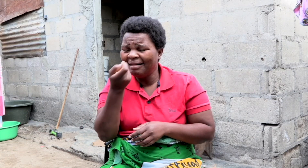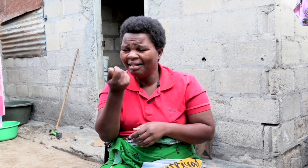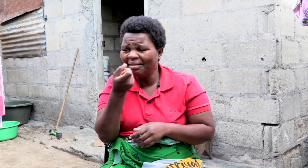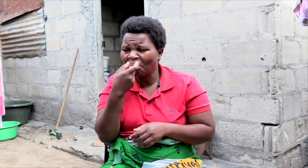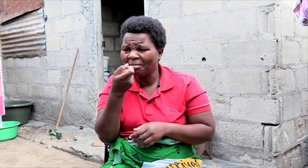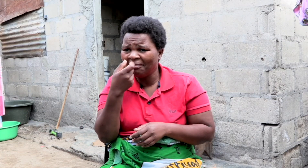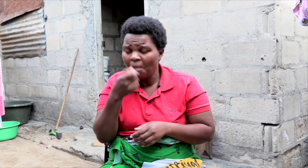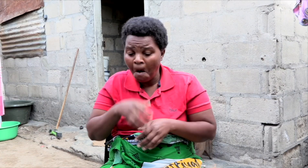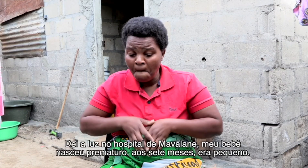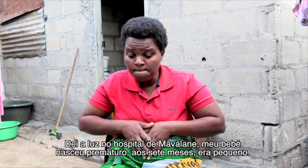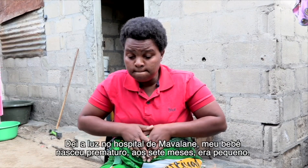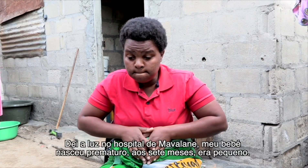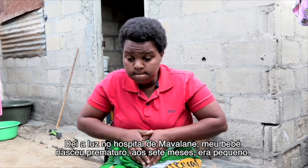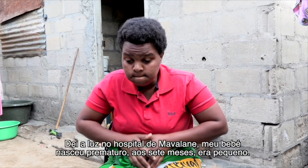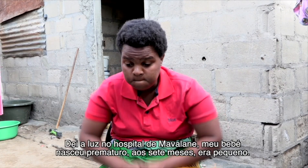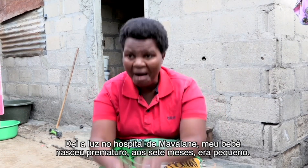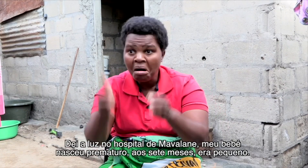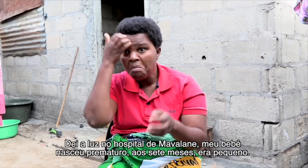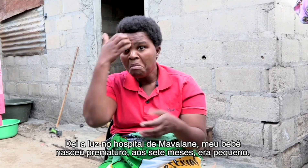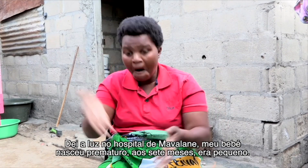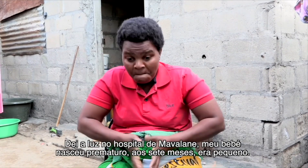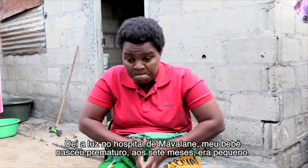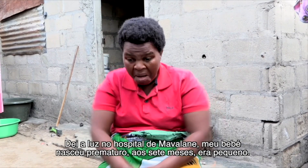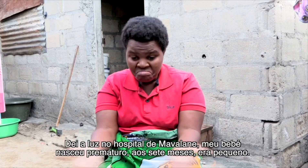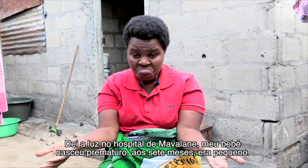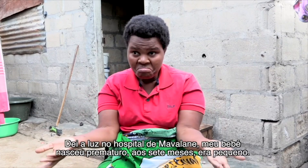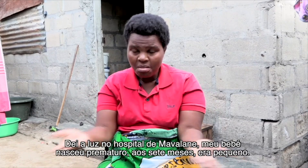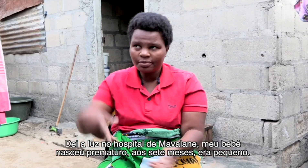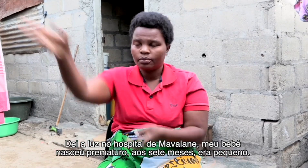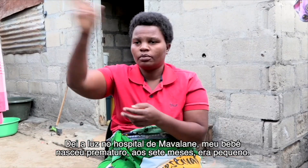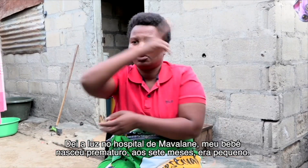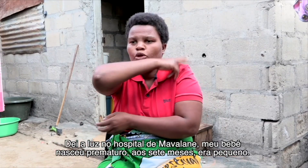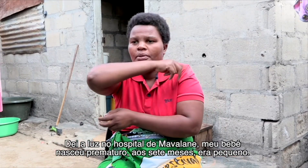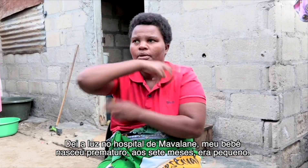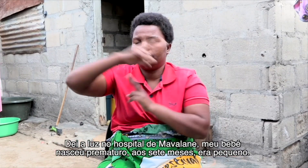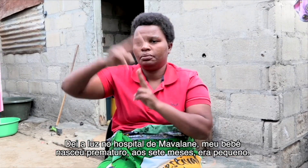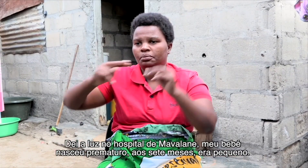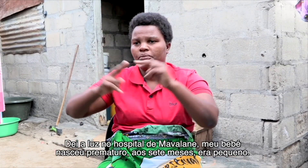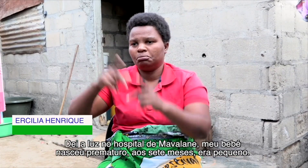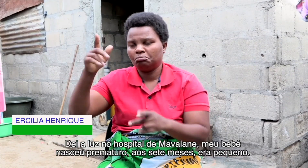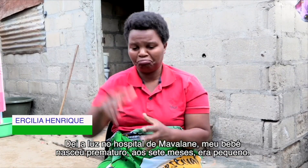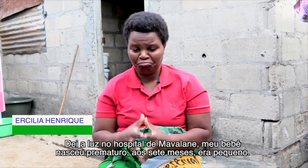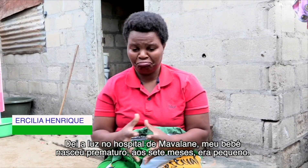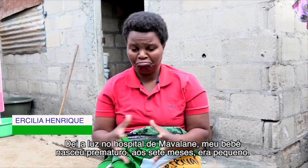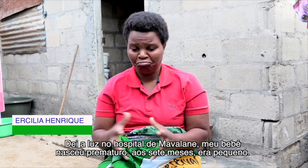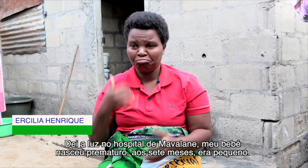Muitas mulheres Dei à luz no hospital de Mafalane. Meu bebê nasceu prematuro aos 7